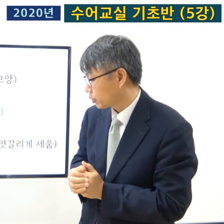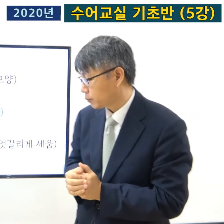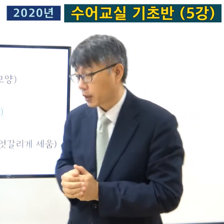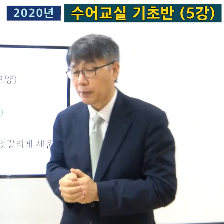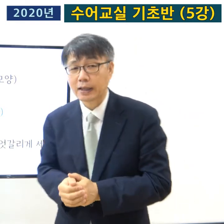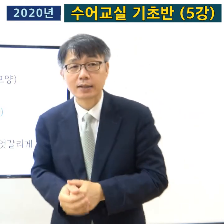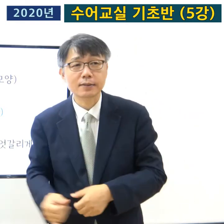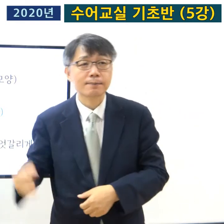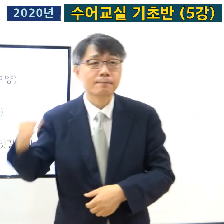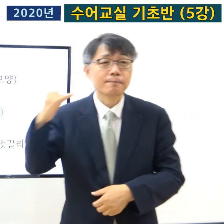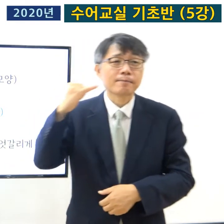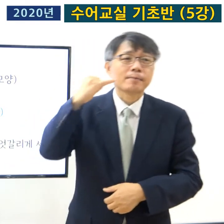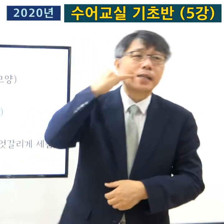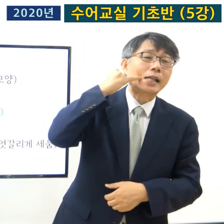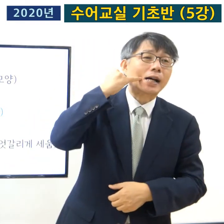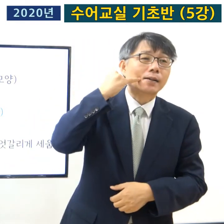있습니다. 바다는 짜다.